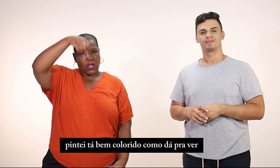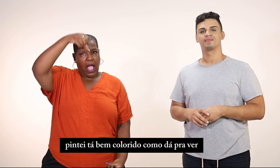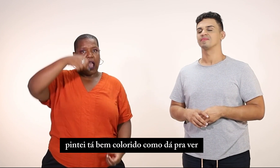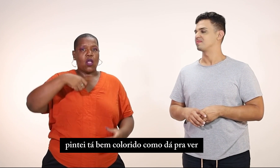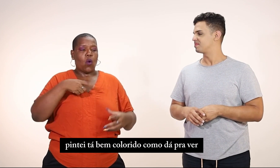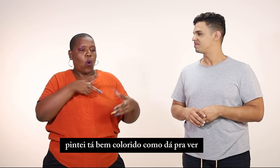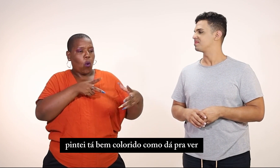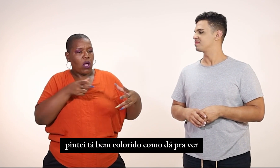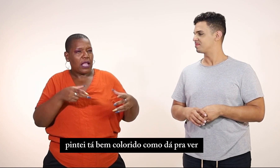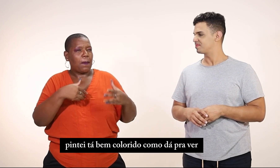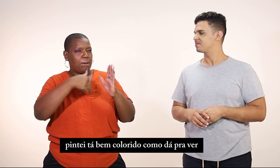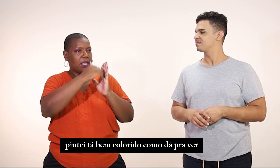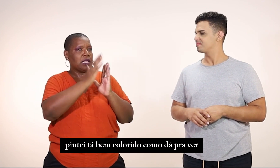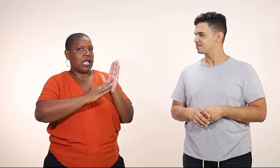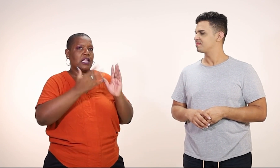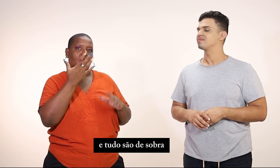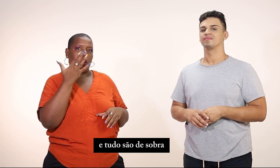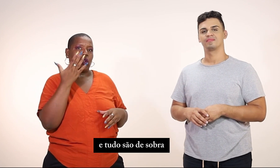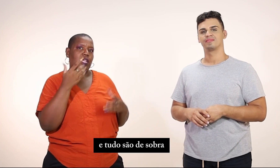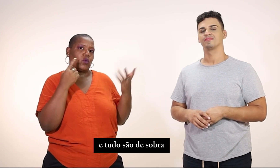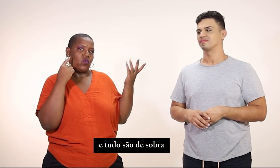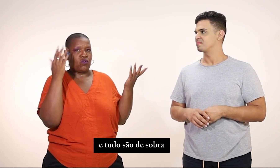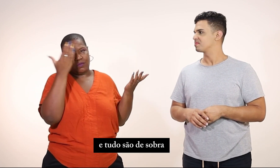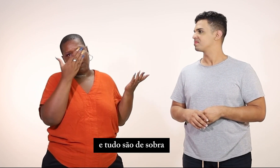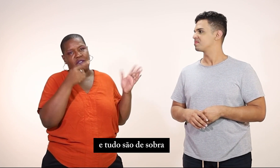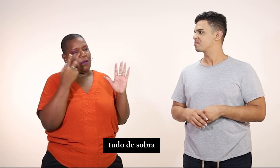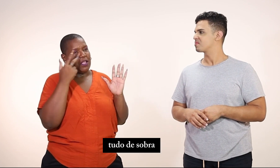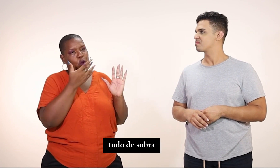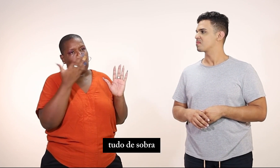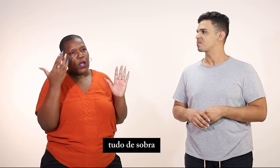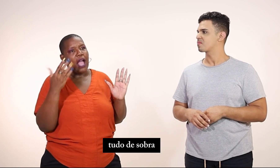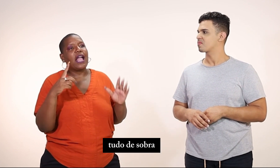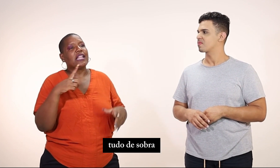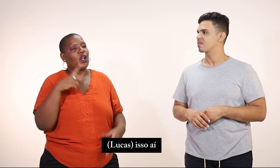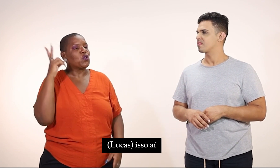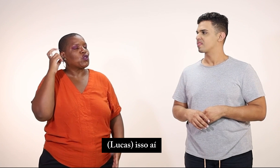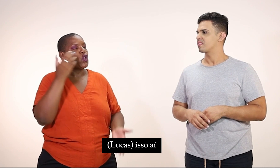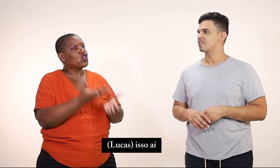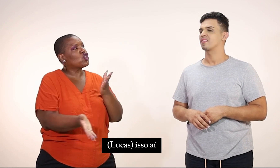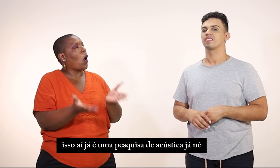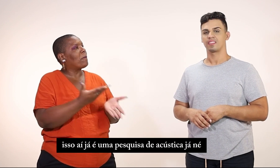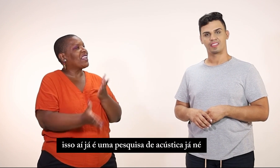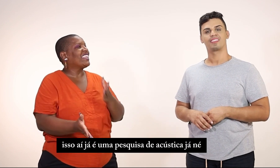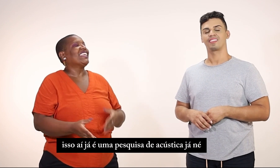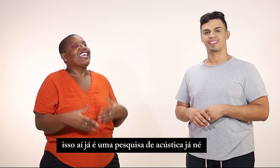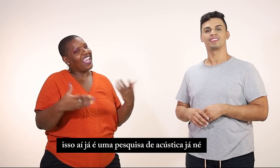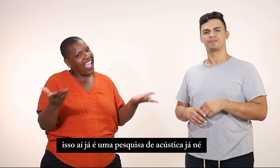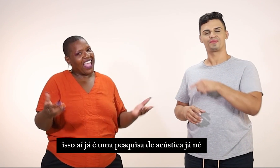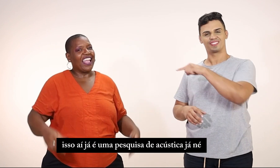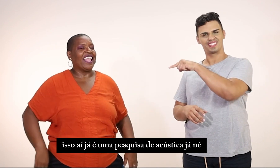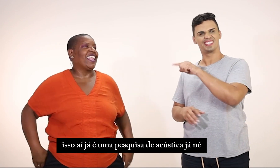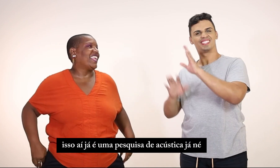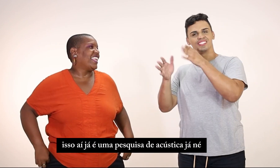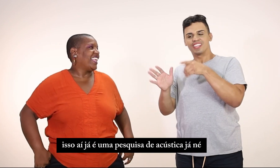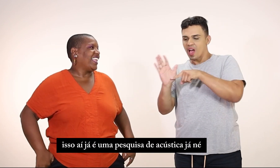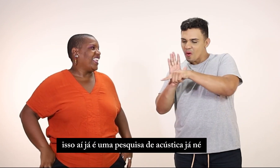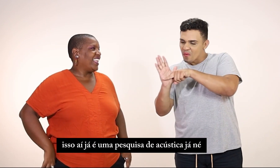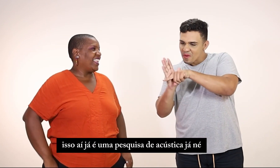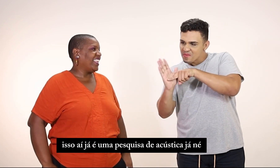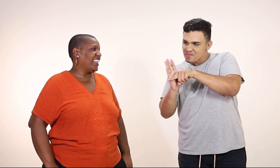bem colorido como dá pra ver. E tudo som de sobra, tudo de sobra. Isso aí já é uma pesquisa de acústica já, né?